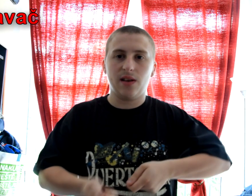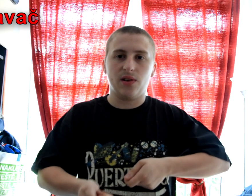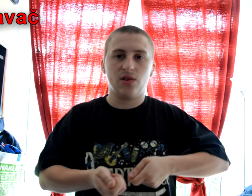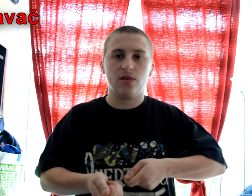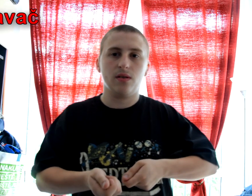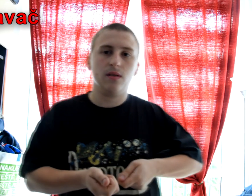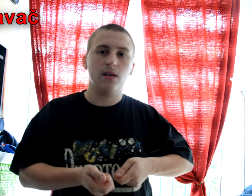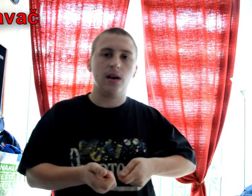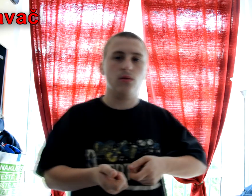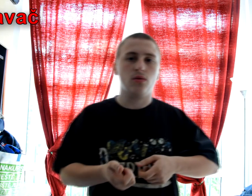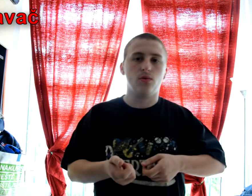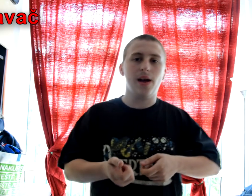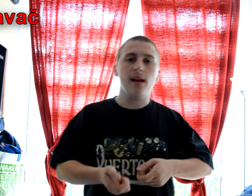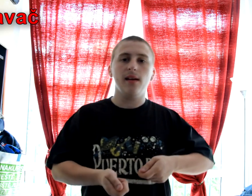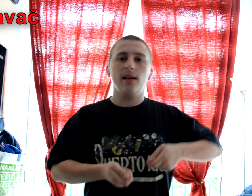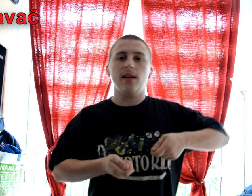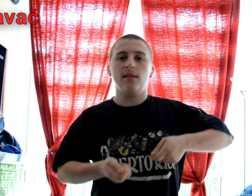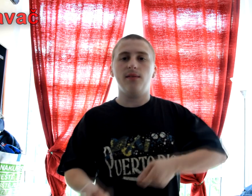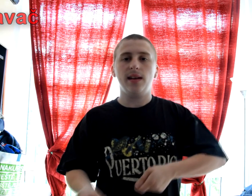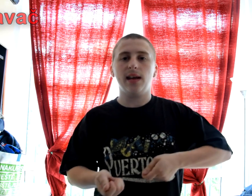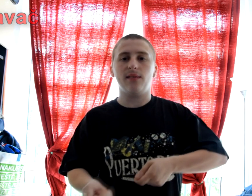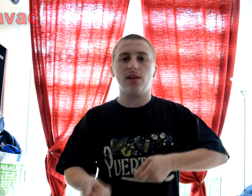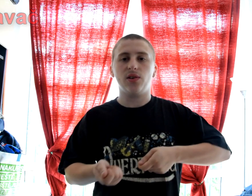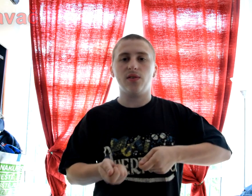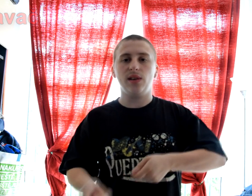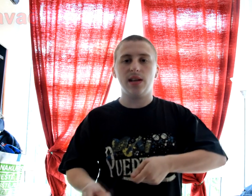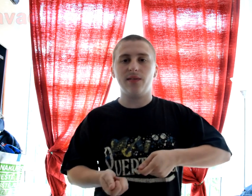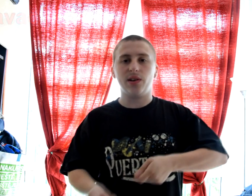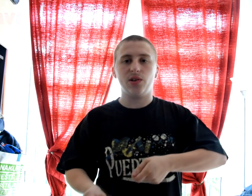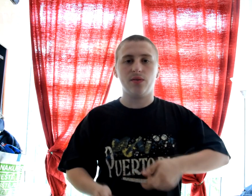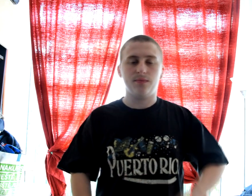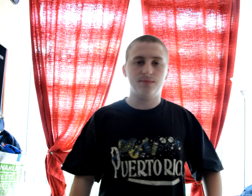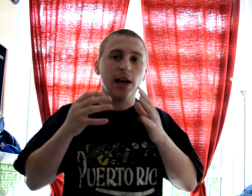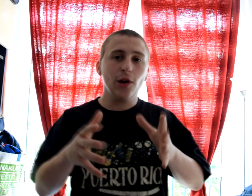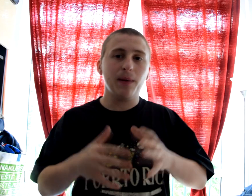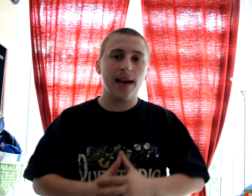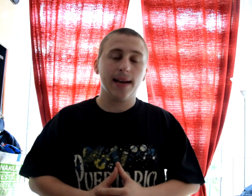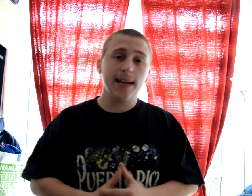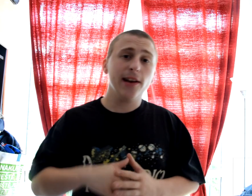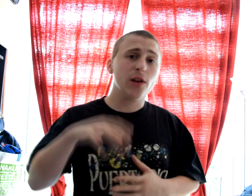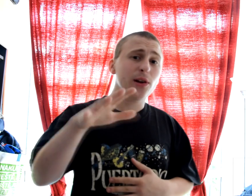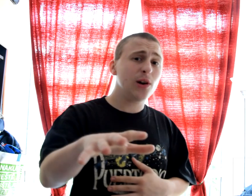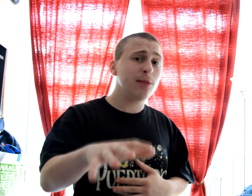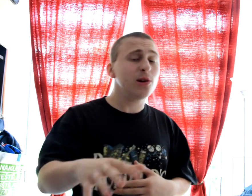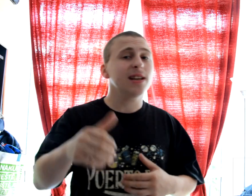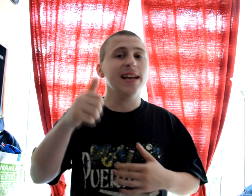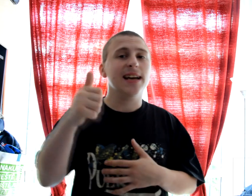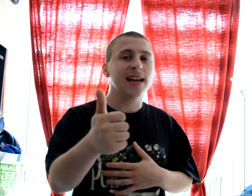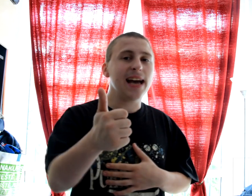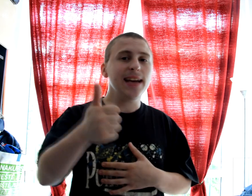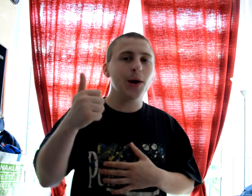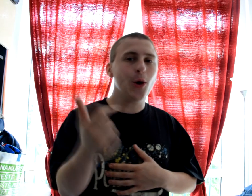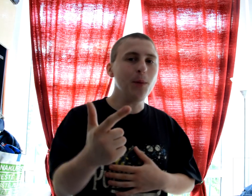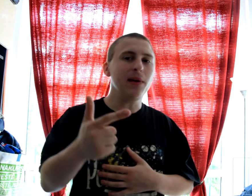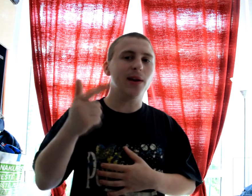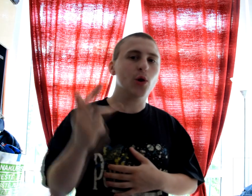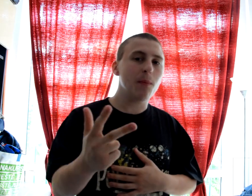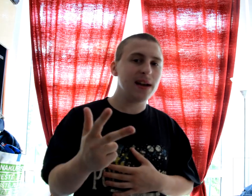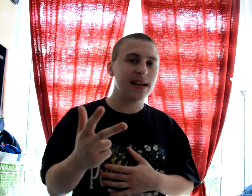vysavač. A už trošku dál. Vysavač, vysavač. Každopádně, jestli toto video líbilo, zanech like, odběr, komentář.